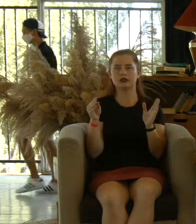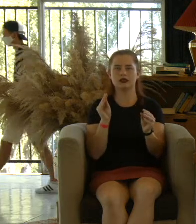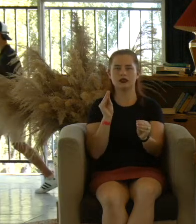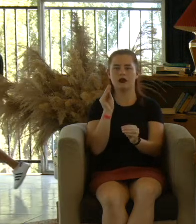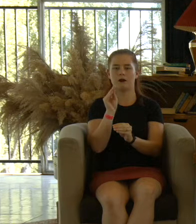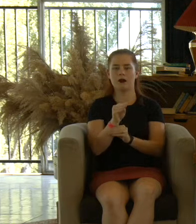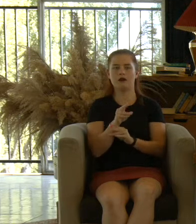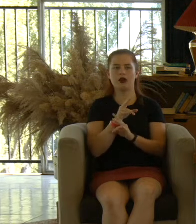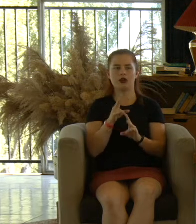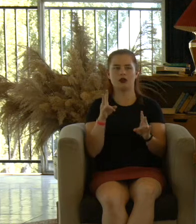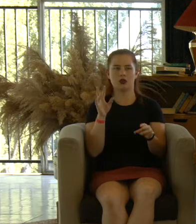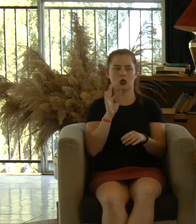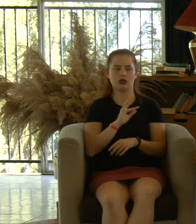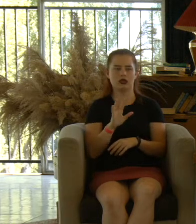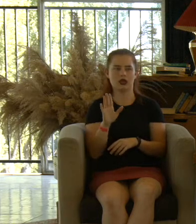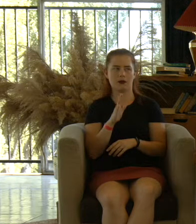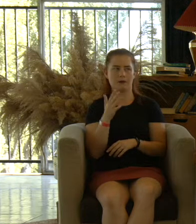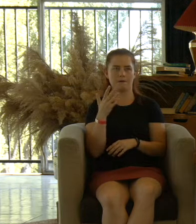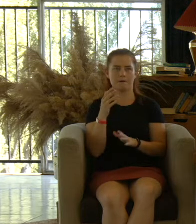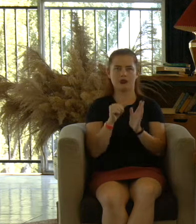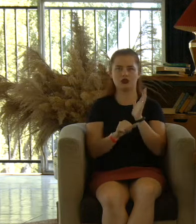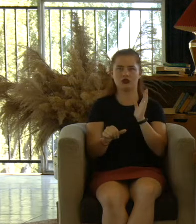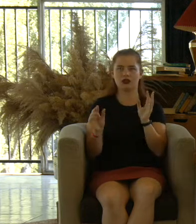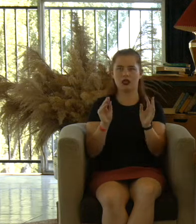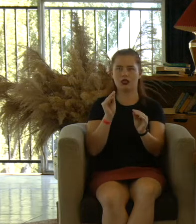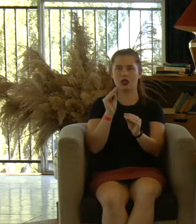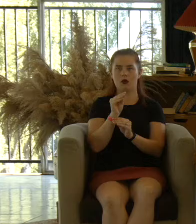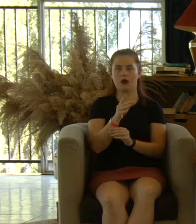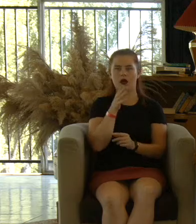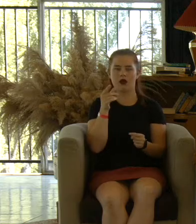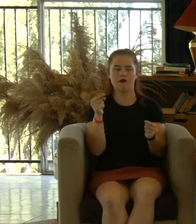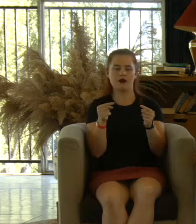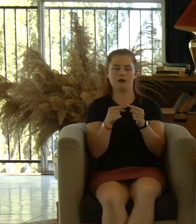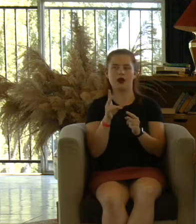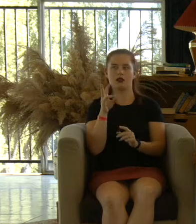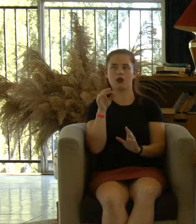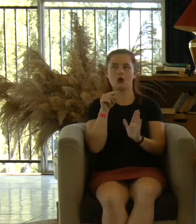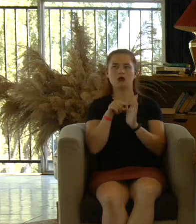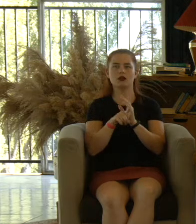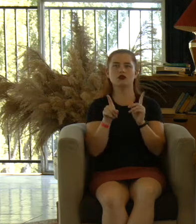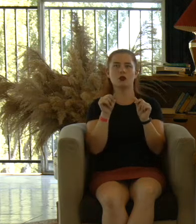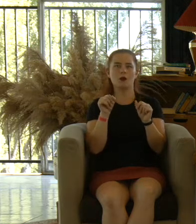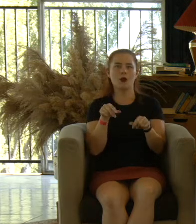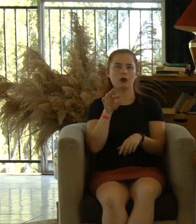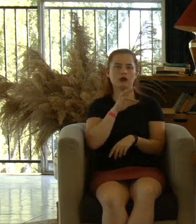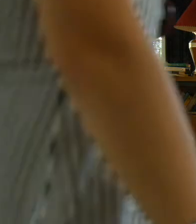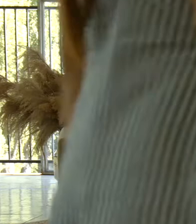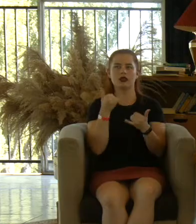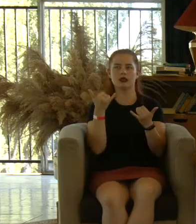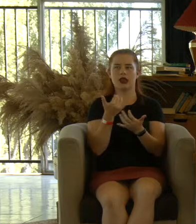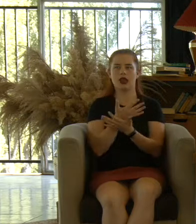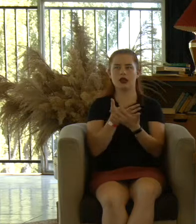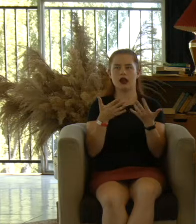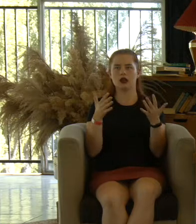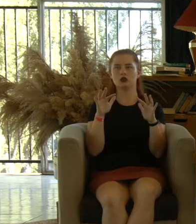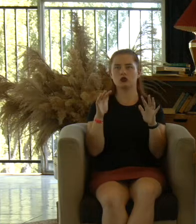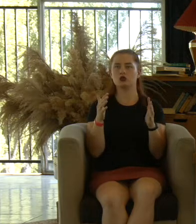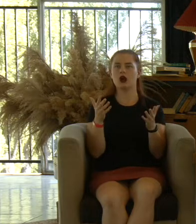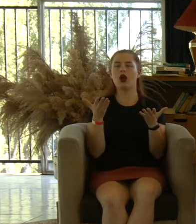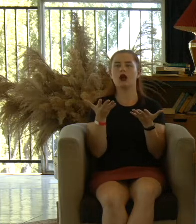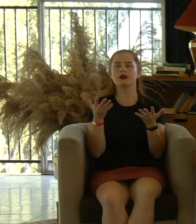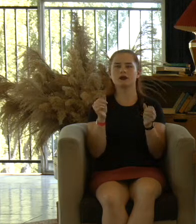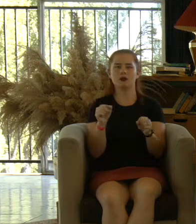Разумеется, никто не использует 60 добавок одновременно. Но это значит, что они могут их использовать для разных случаев. Какие могут